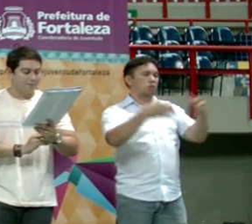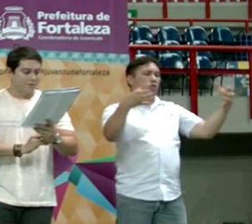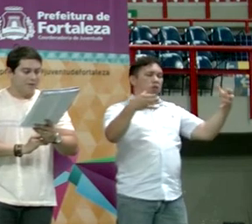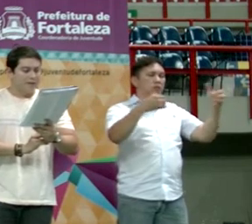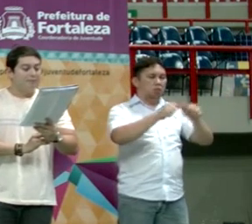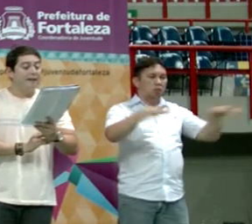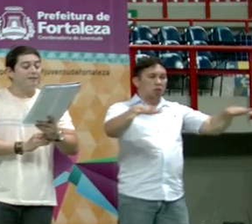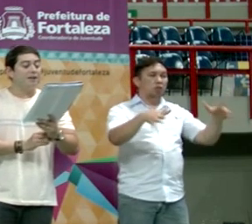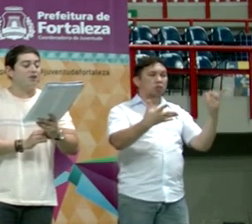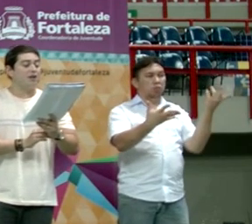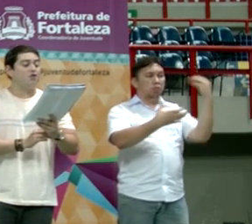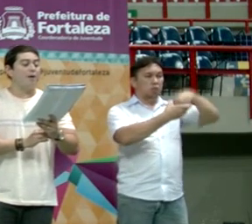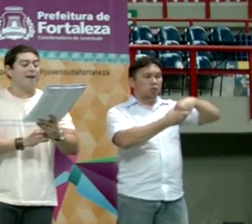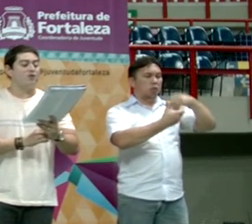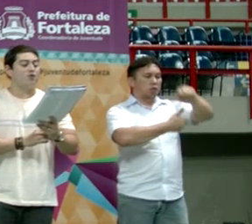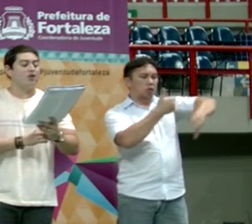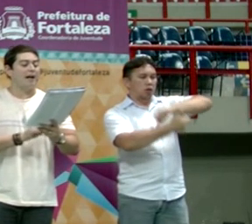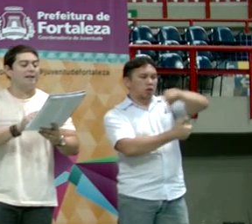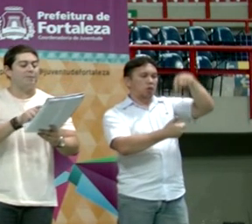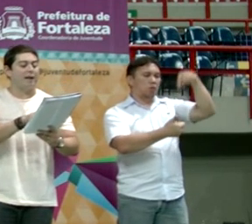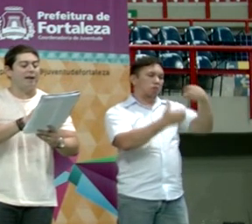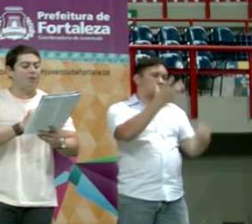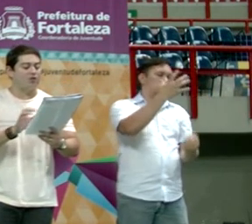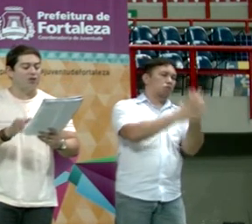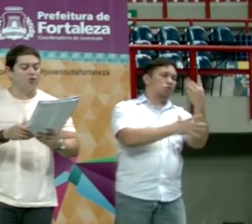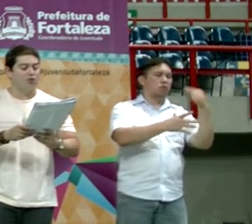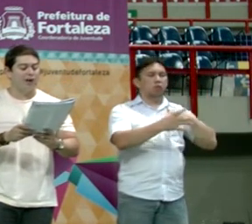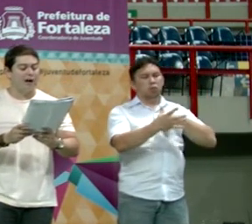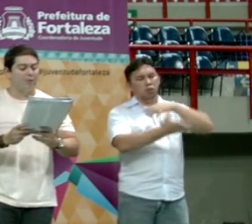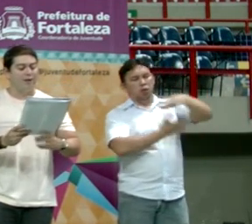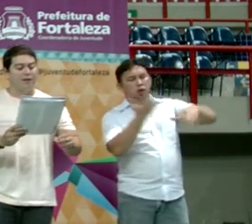expansão. Dentre as transformações geradas pela